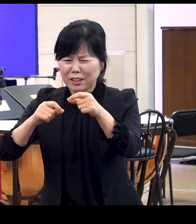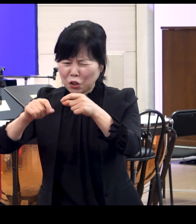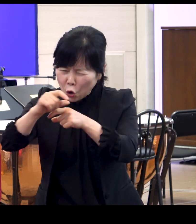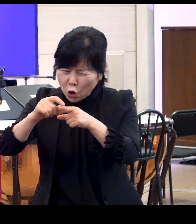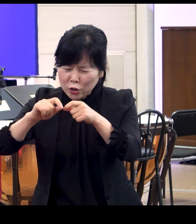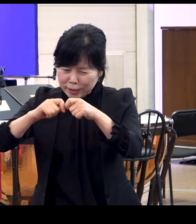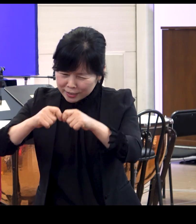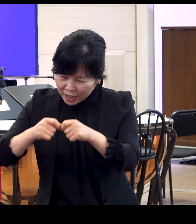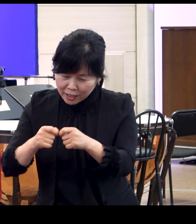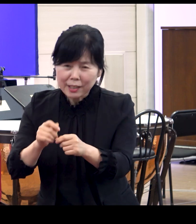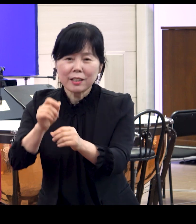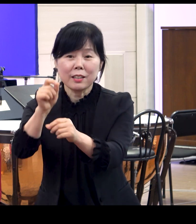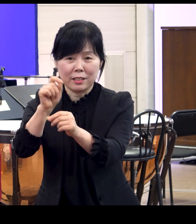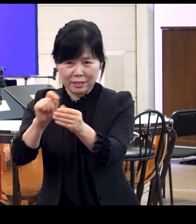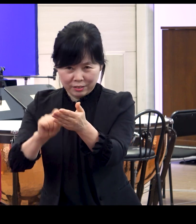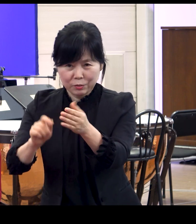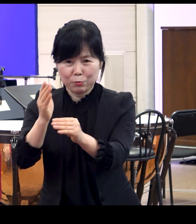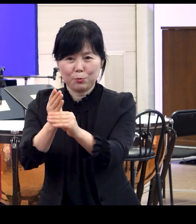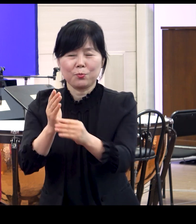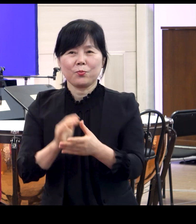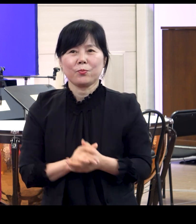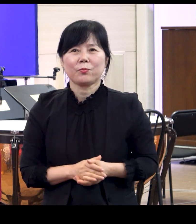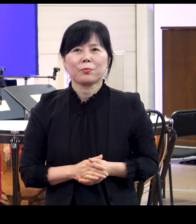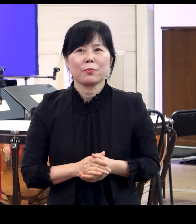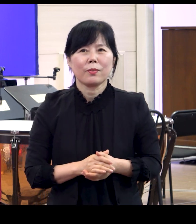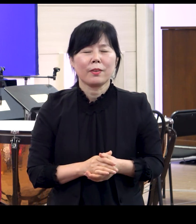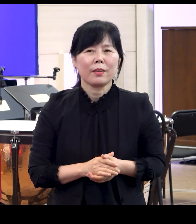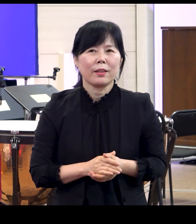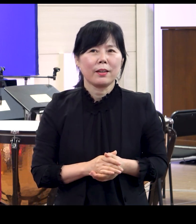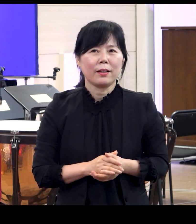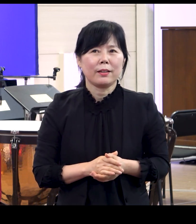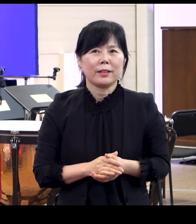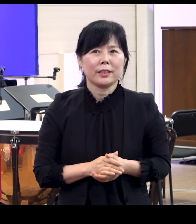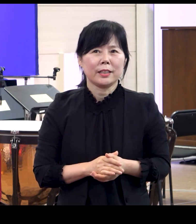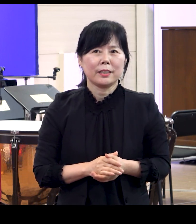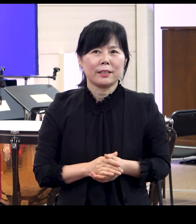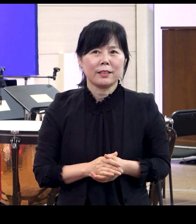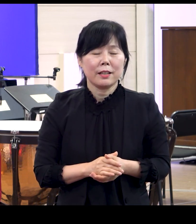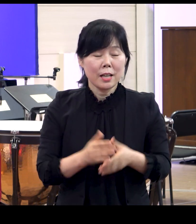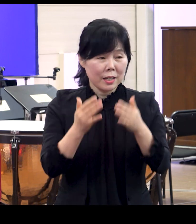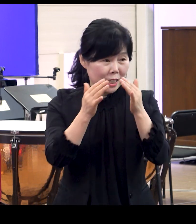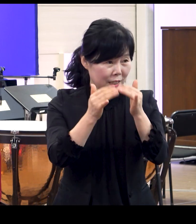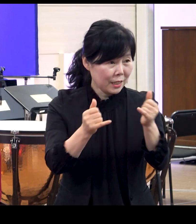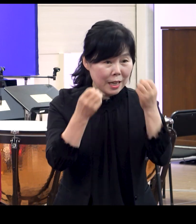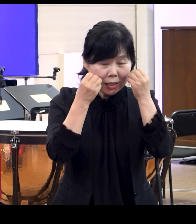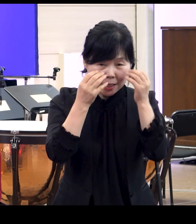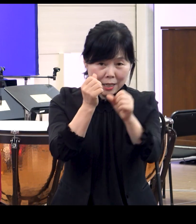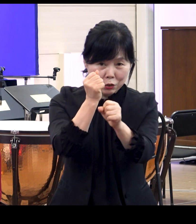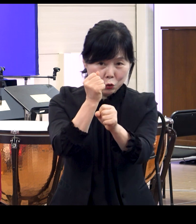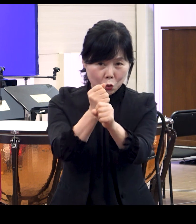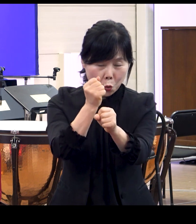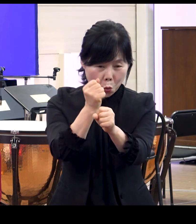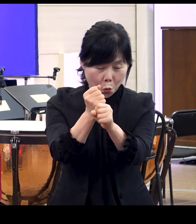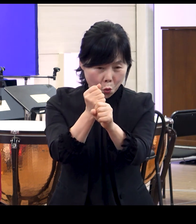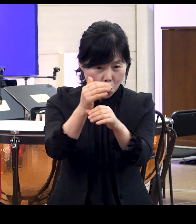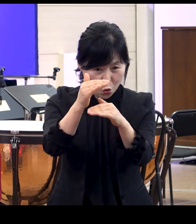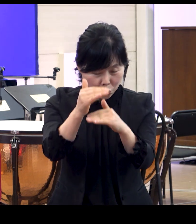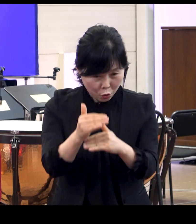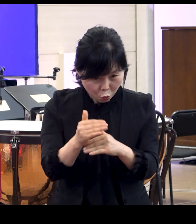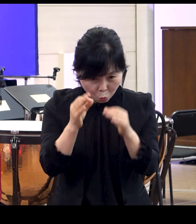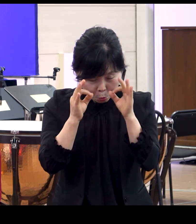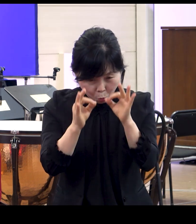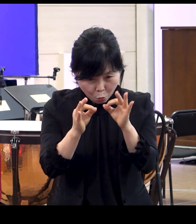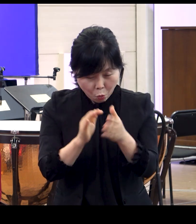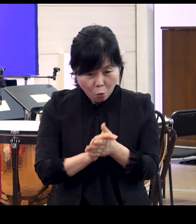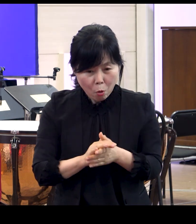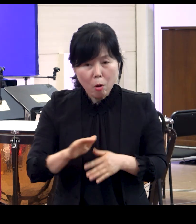알려주려고 그렇게 하고 있습니다. 자, 그렇다면 성경의 이 인간 창조 이야기를 통해서 우리는 그럼 무엇을 할 수